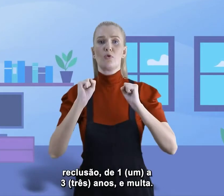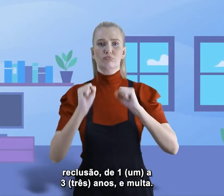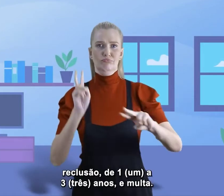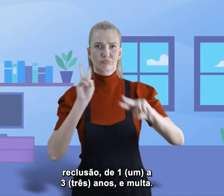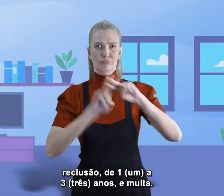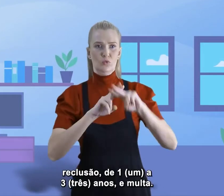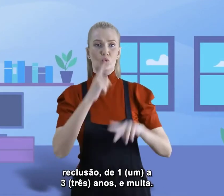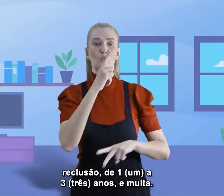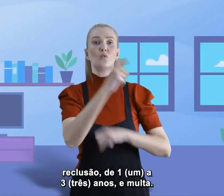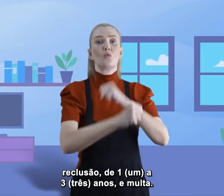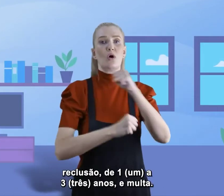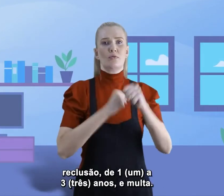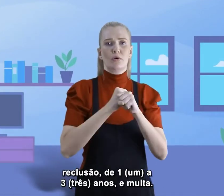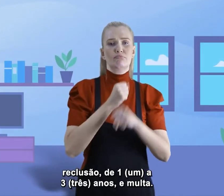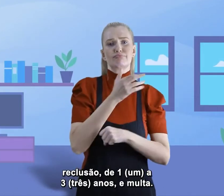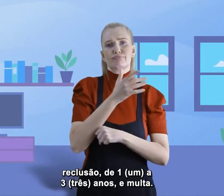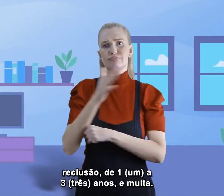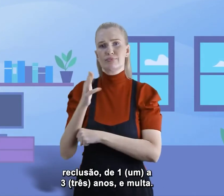reclusão de 1 a 3 anos e multa.